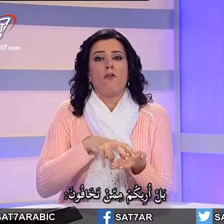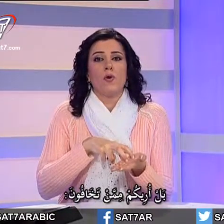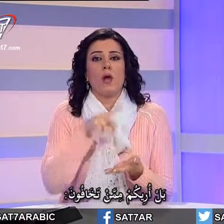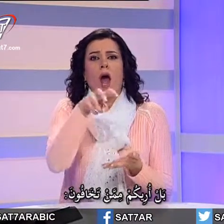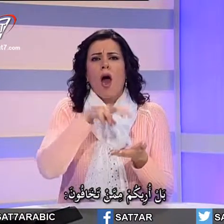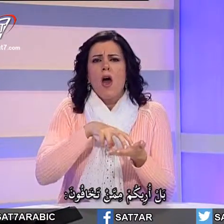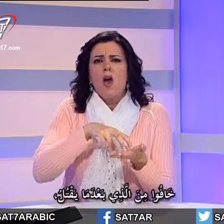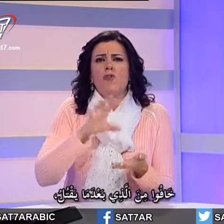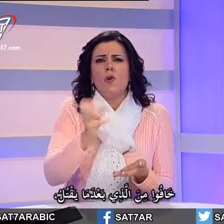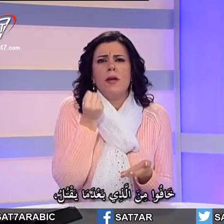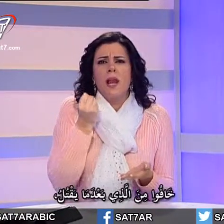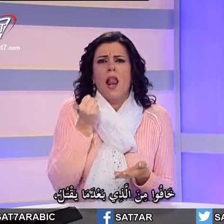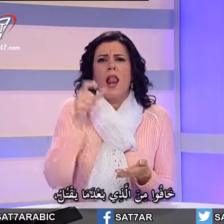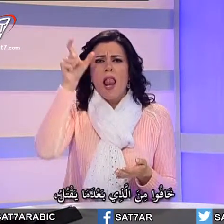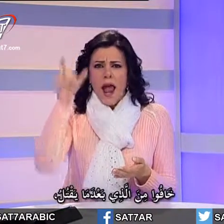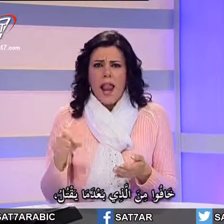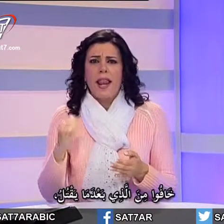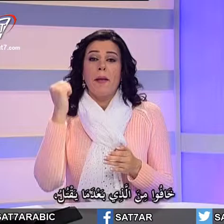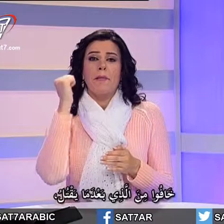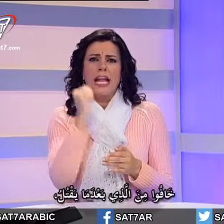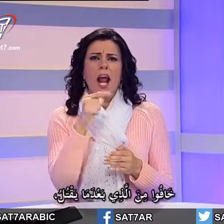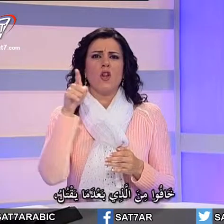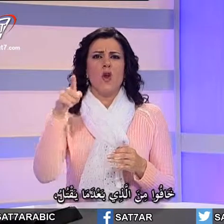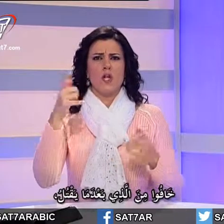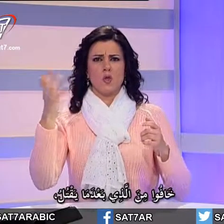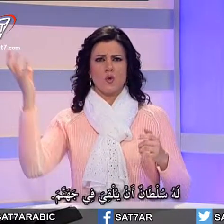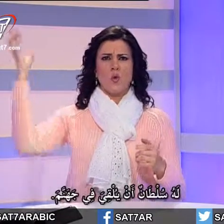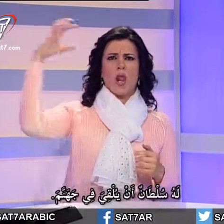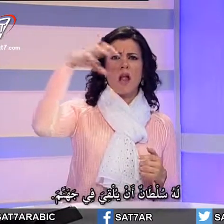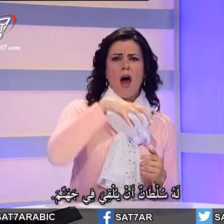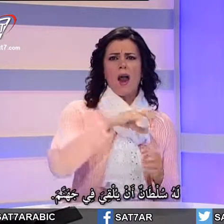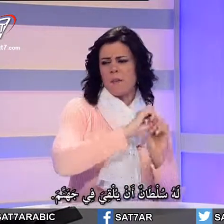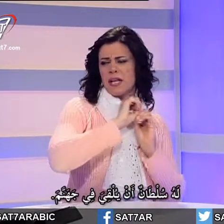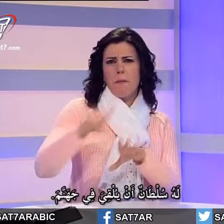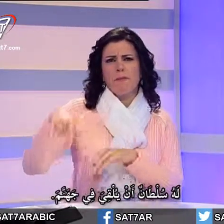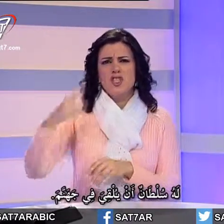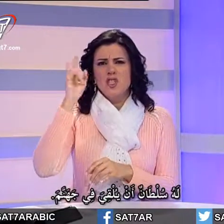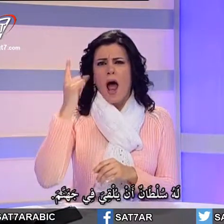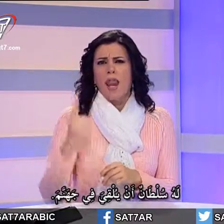تخافون، خافوا من الذي بعدما يقتل له سلطان أن يلقي في